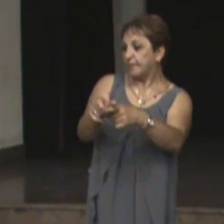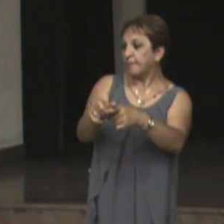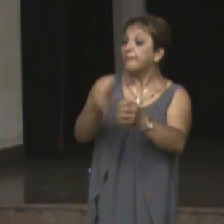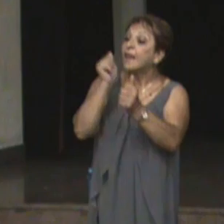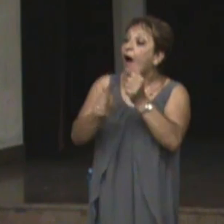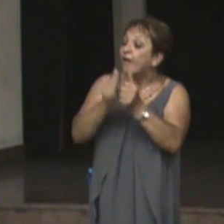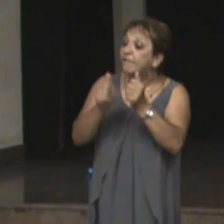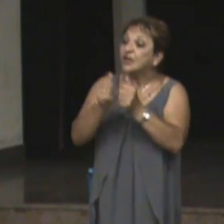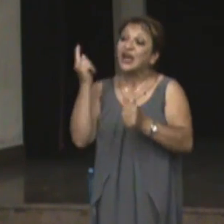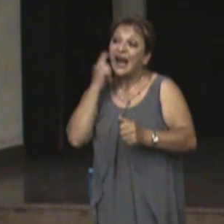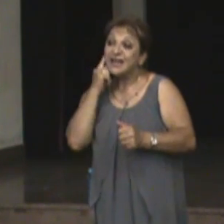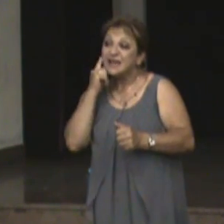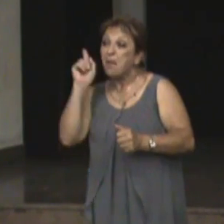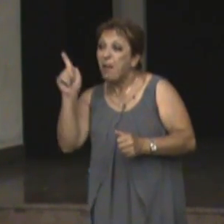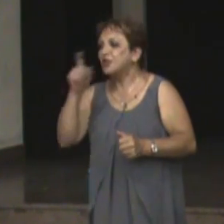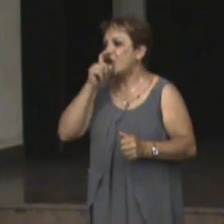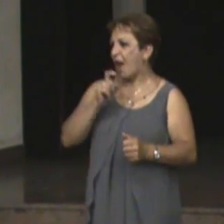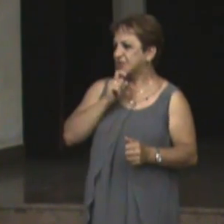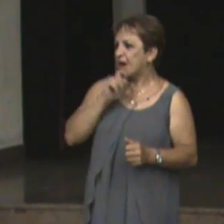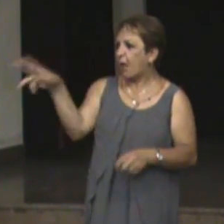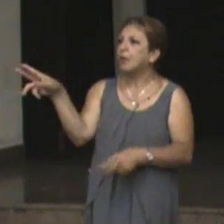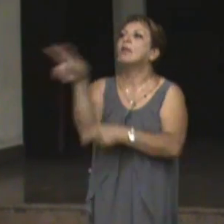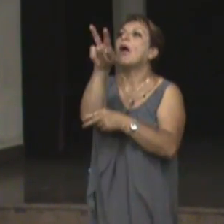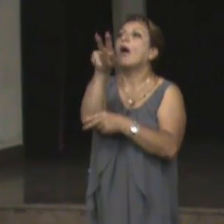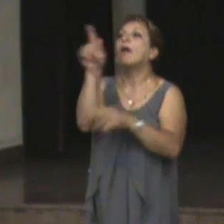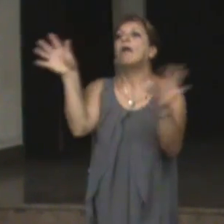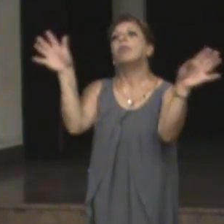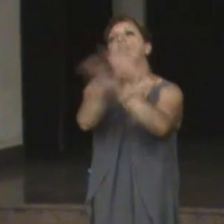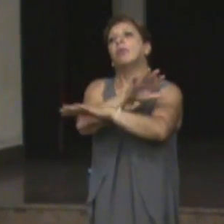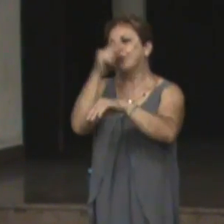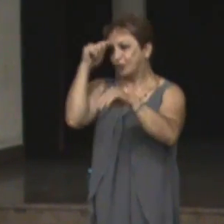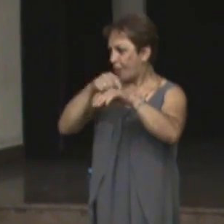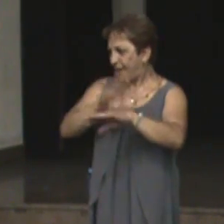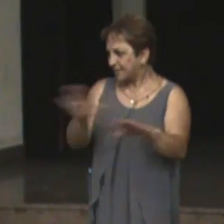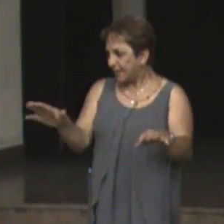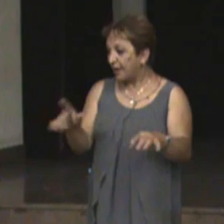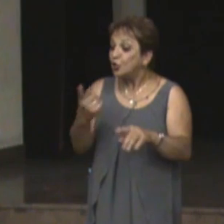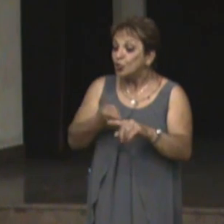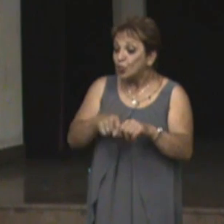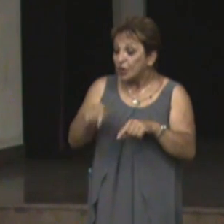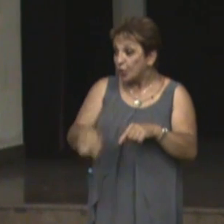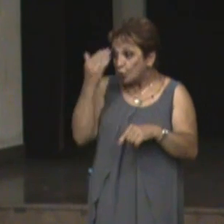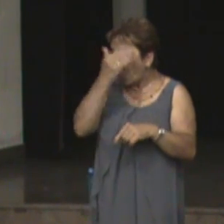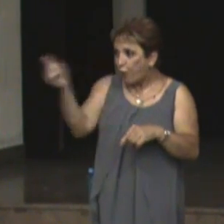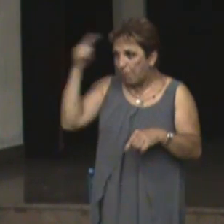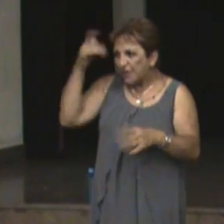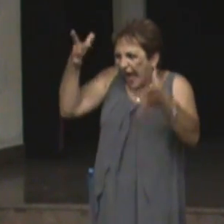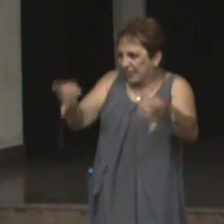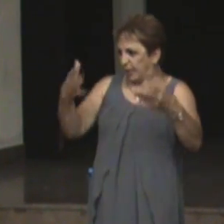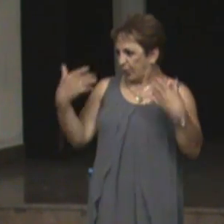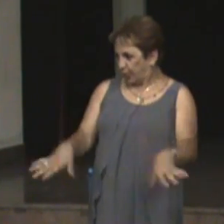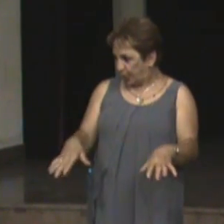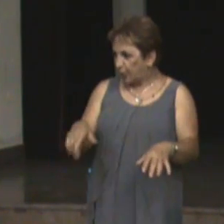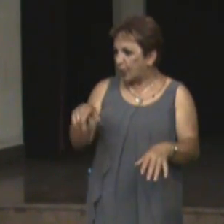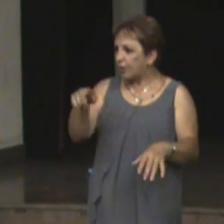Անդադար կլսեն, բայց չեն հասկանա, շարունակ կնայեն, բայց չեն տեսնի, որովհետև այս ժողովրդի միտքը թանձրացել է,